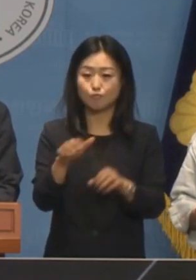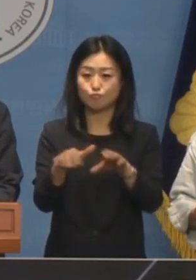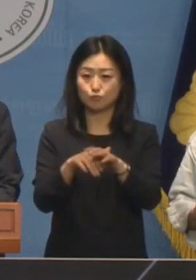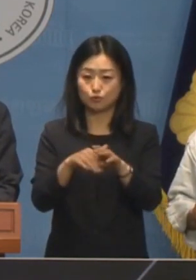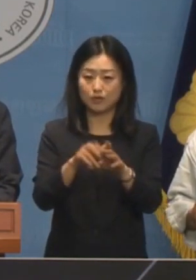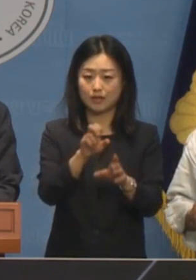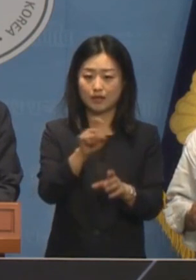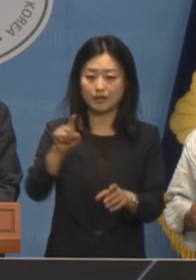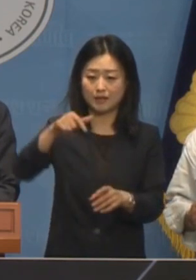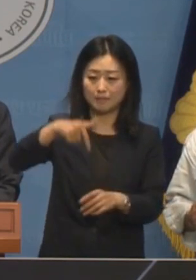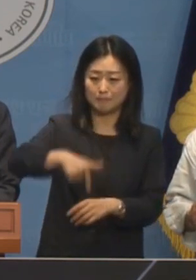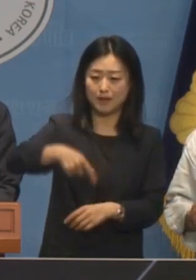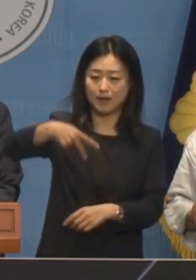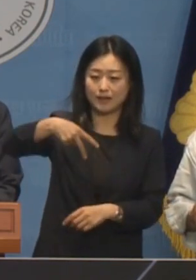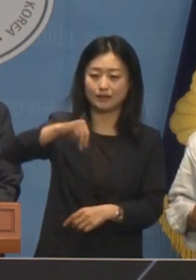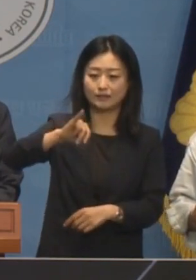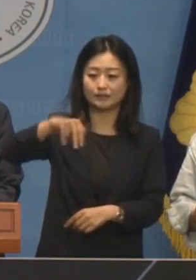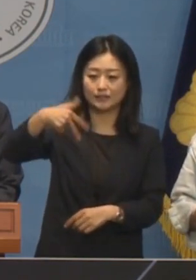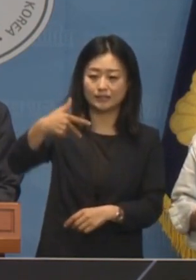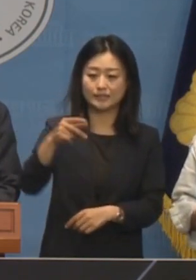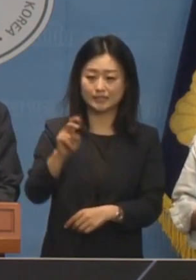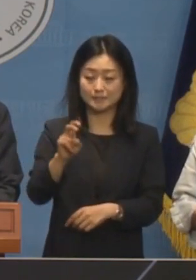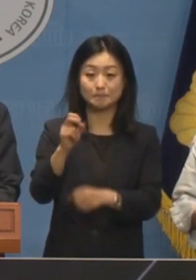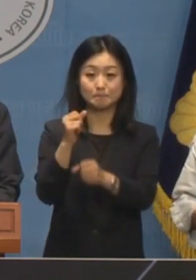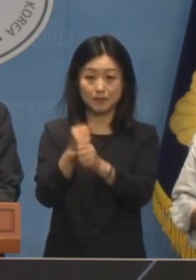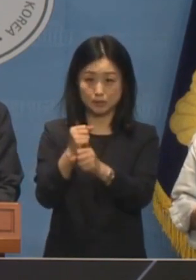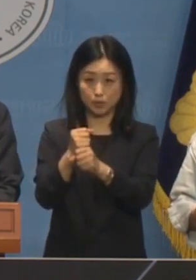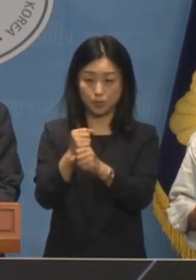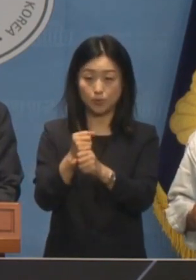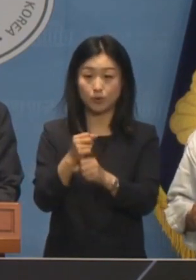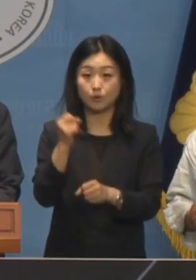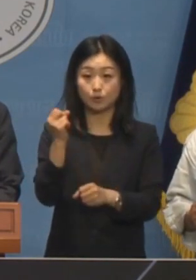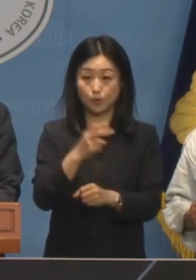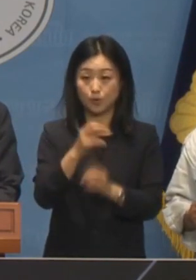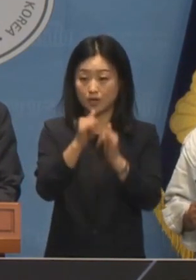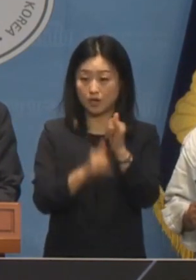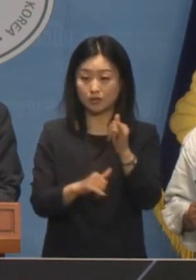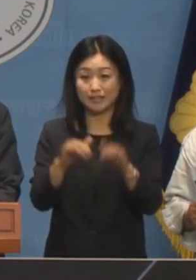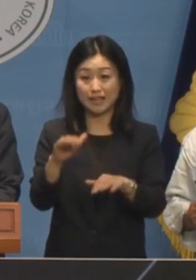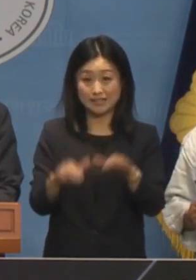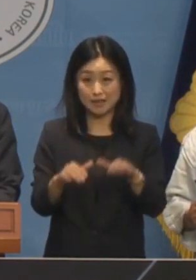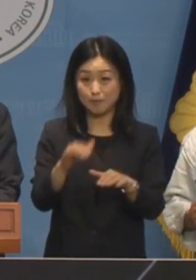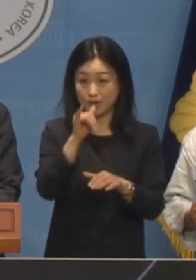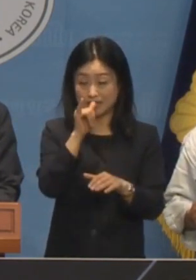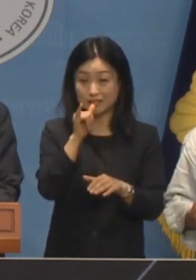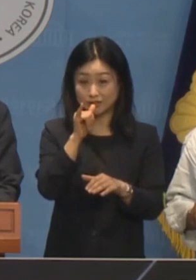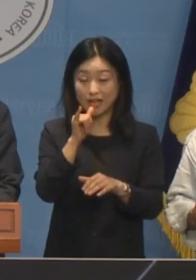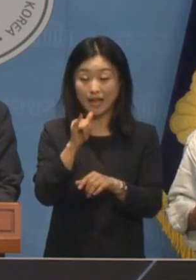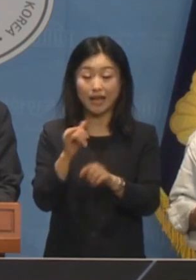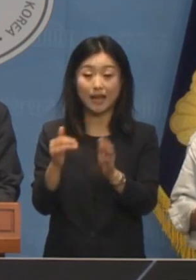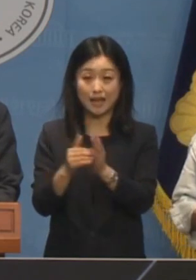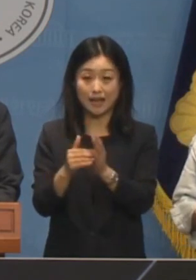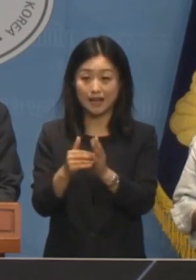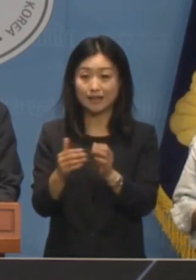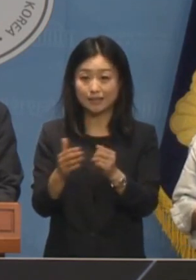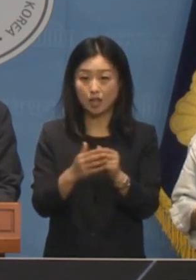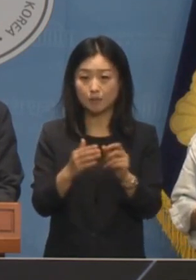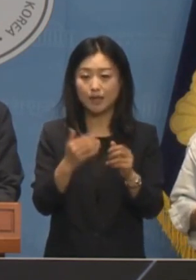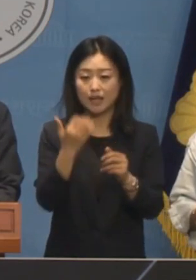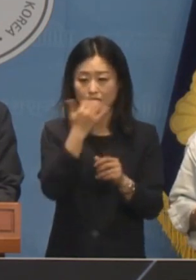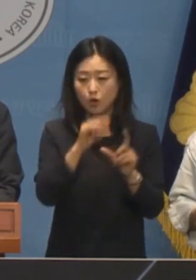제도를 만들고 또 역사적으로 차별이 있었다고 하여 그 나라에서는 해당이 되지만 그